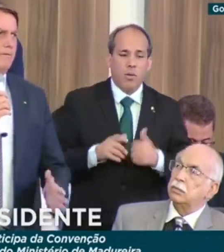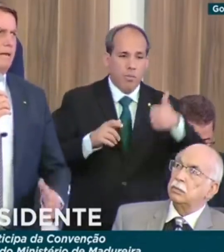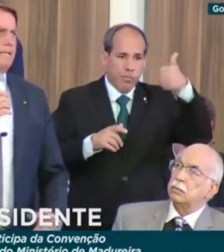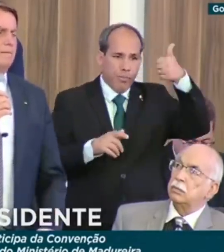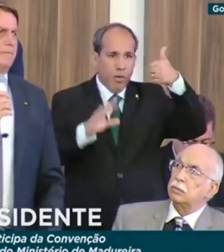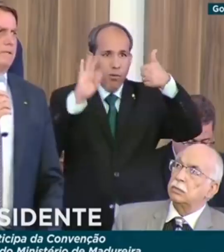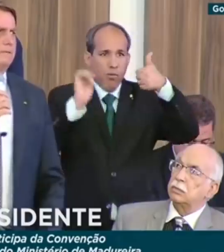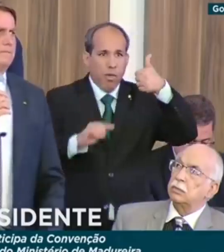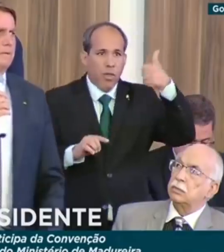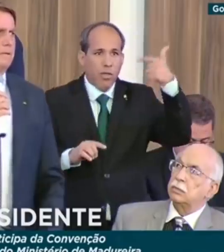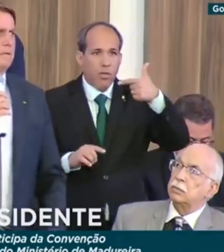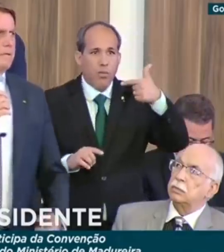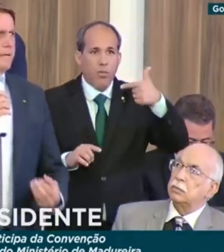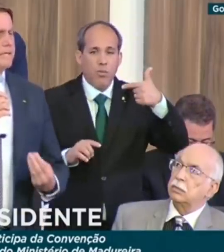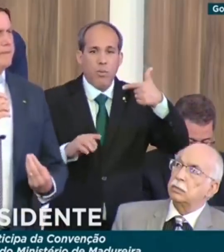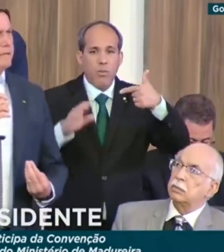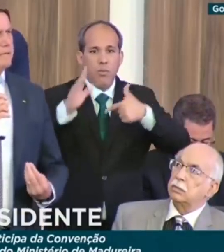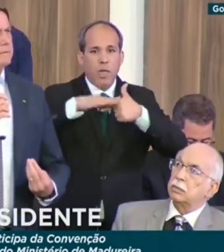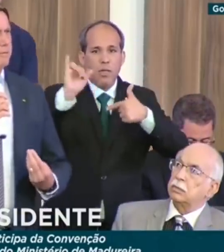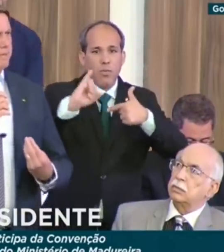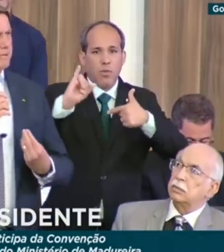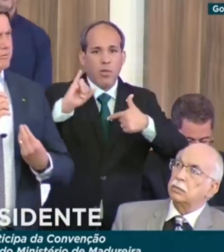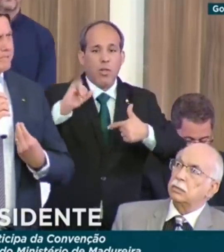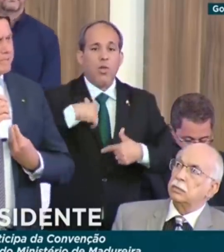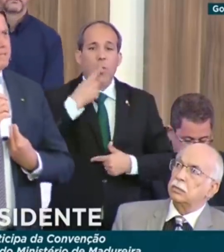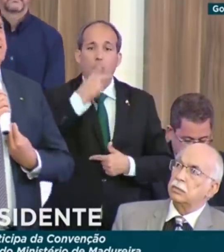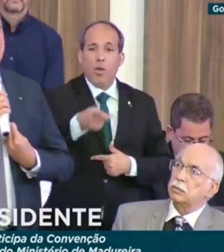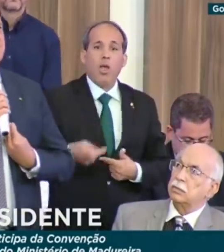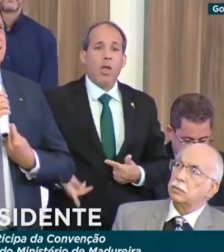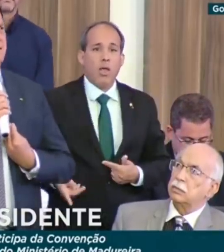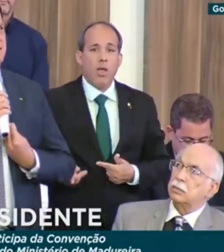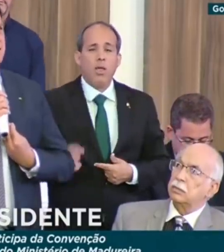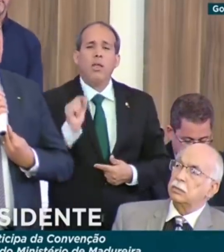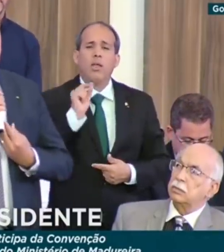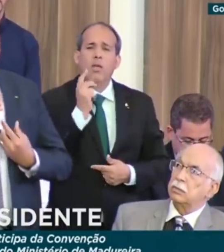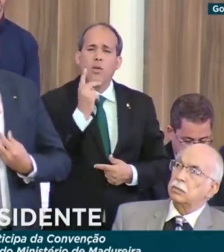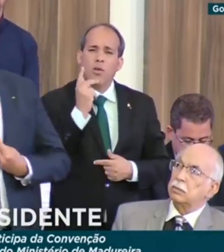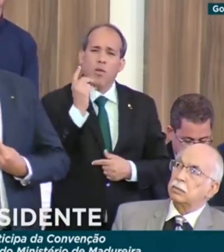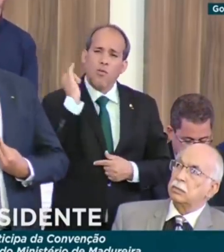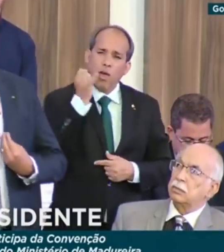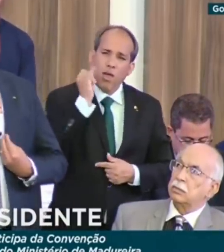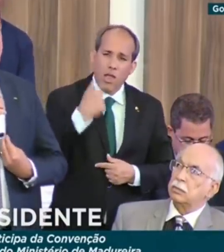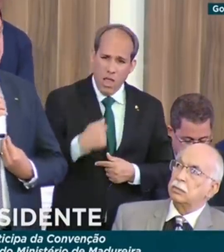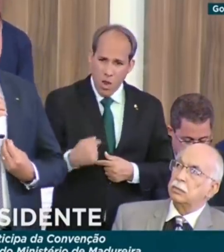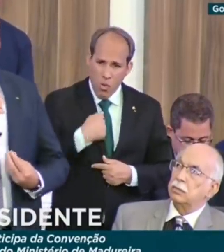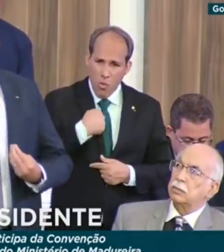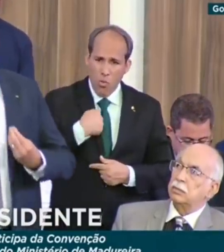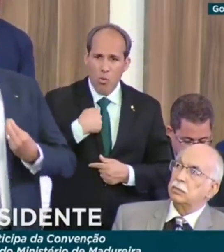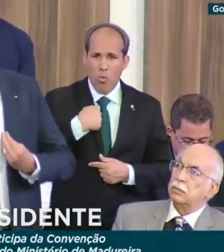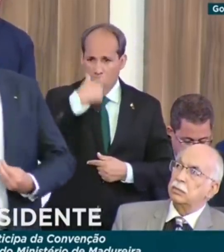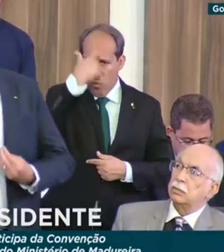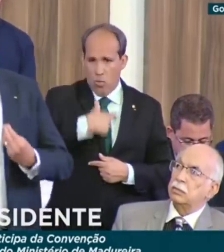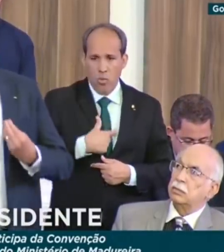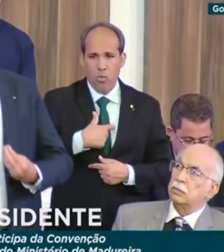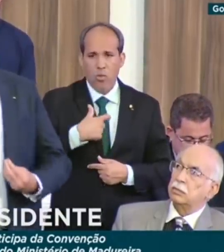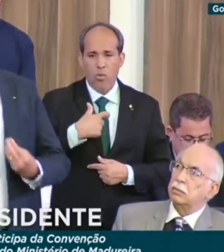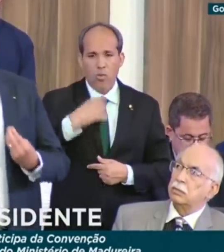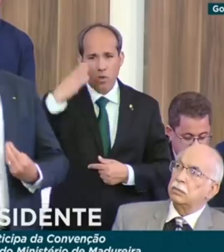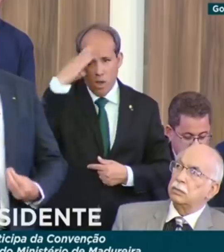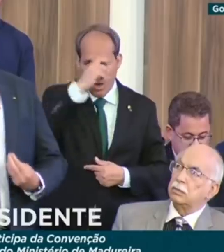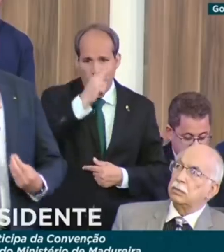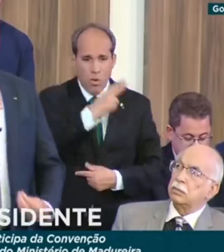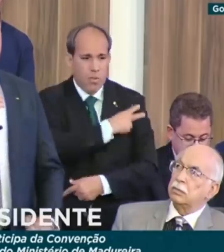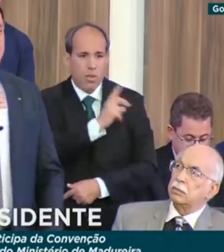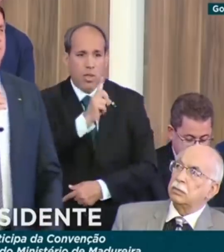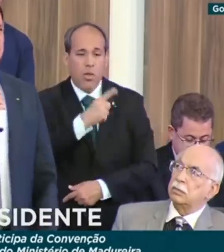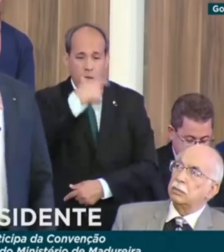que eu vou falar nesse momento. E quem está falando, eu faço questão de dizer, não é o capitão nem o Jair, é o presidente da República,